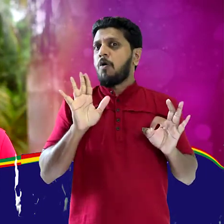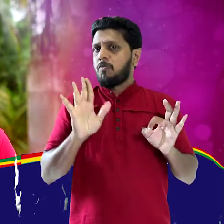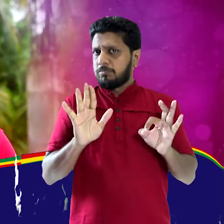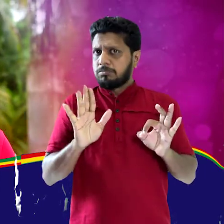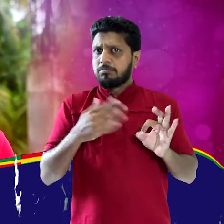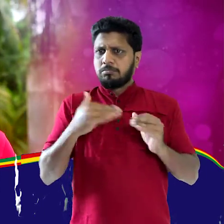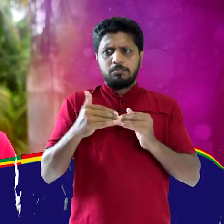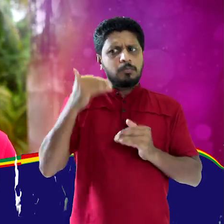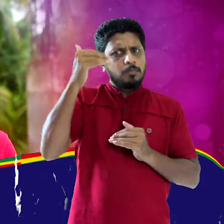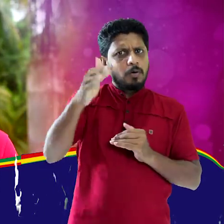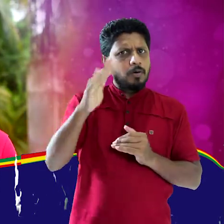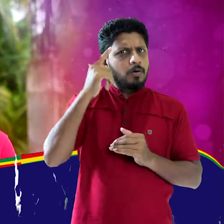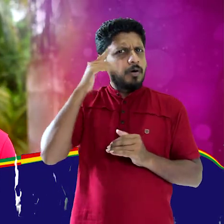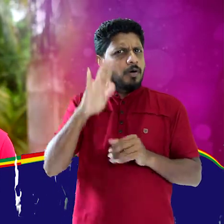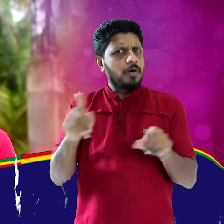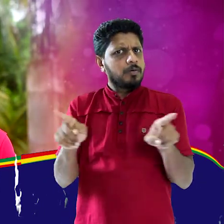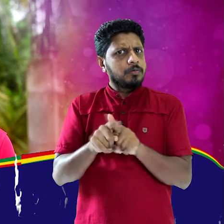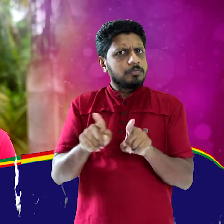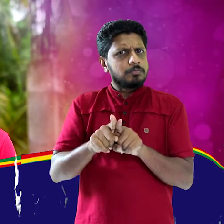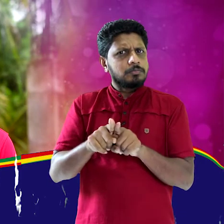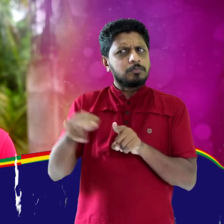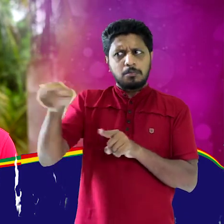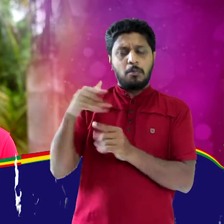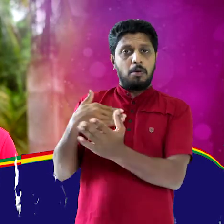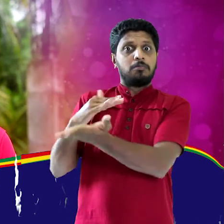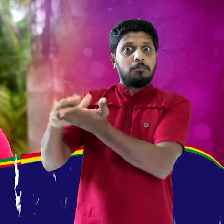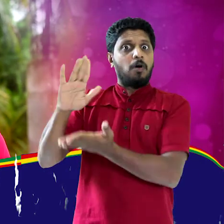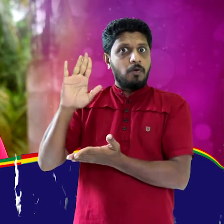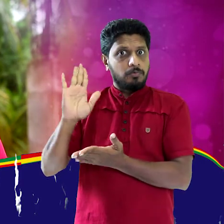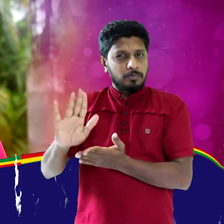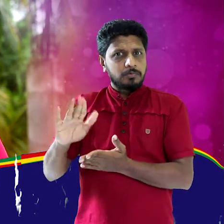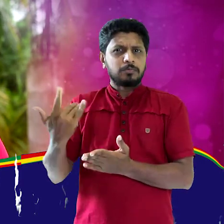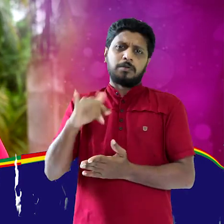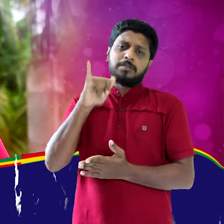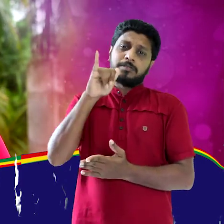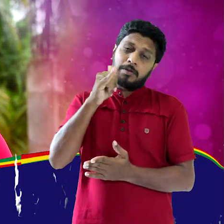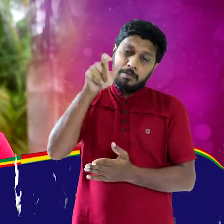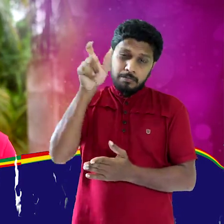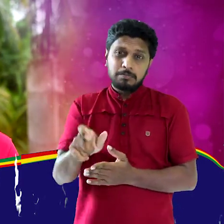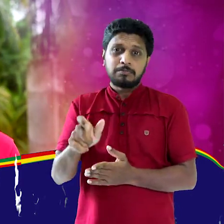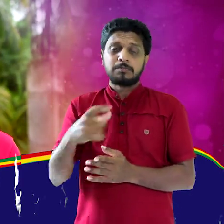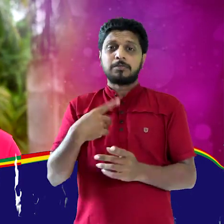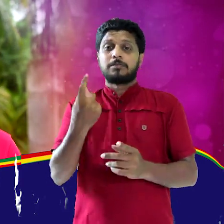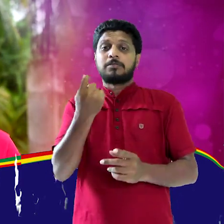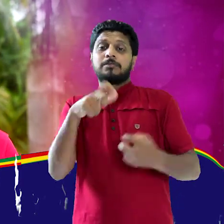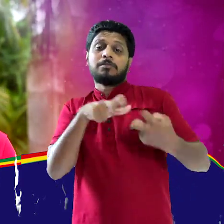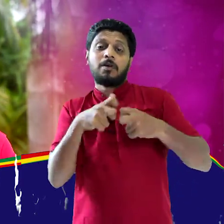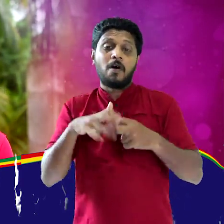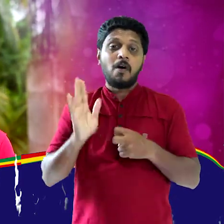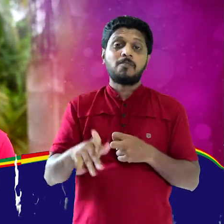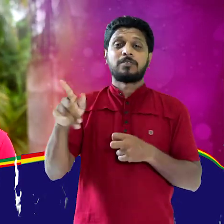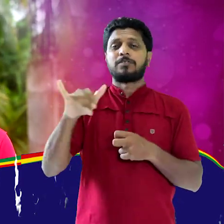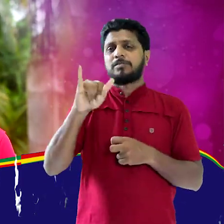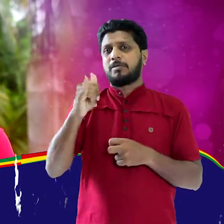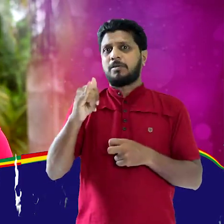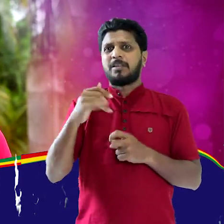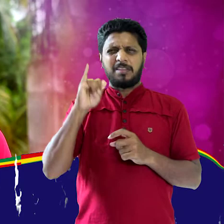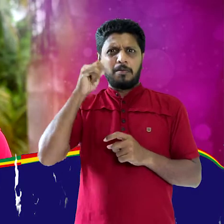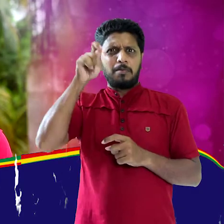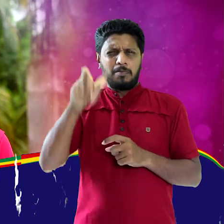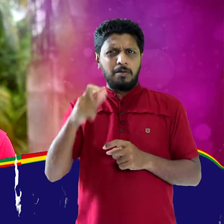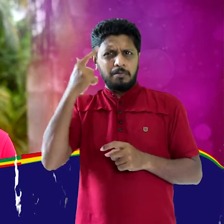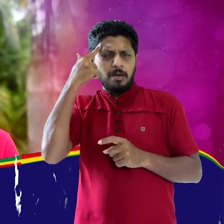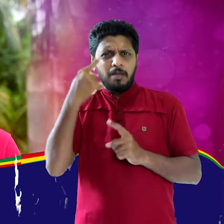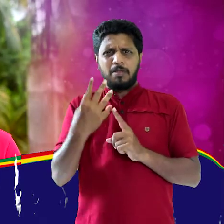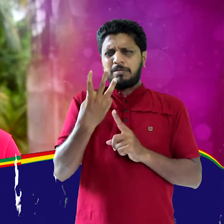වෙන්න ඔවුන් සමාජයේ මුහුණ දෙන ප්‍රධාන ප්‍රශ්නය තමයි ආර්ථික ප්‍රශ්නය. ආබාධිතයන් සඳහා වෙන ආධාර රුපියල් 3000 හෝ 2000 හෝ වෙන හරි ආධාරයක් දීලා මේක පවත්වාගෙන